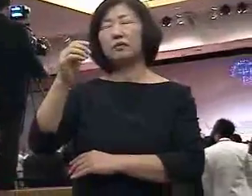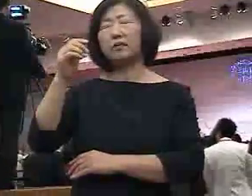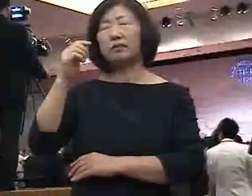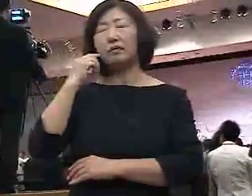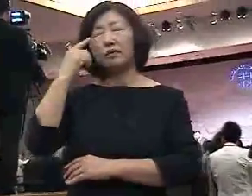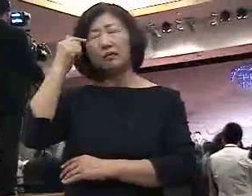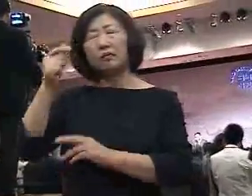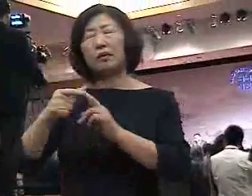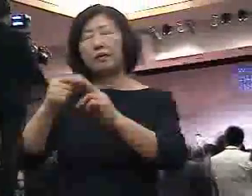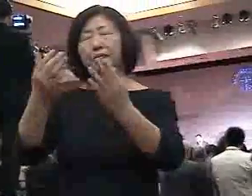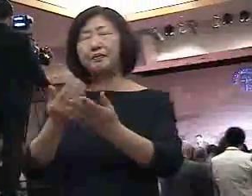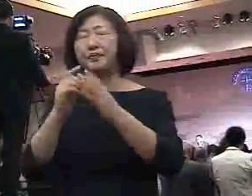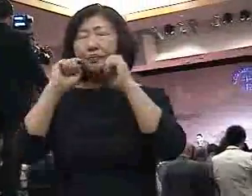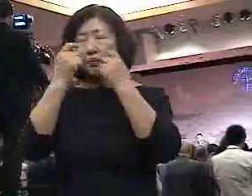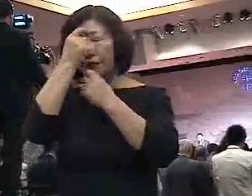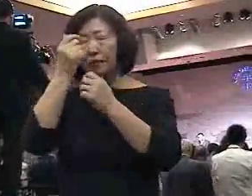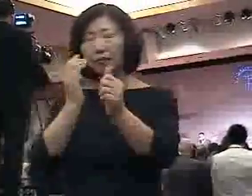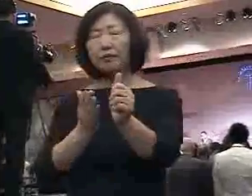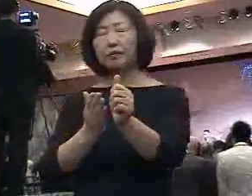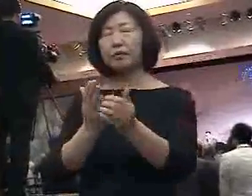기도드리겠습니다.